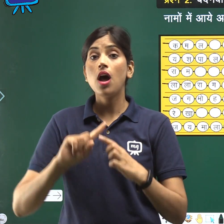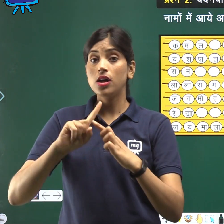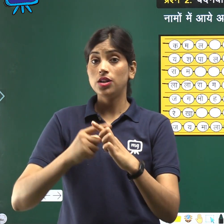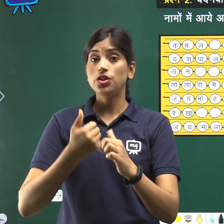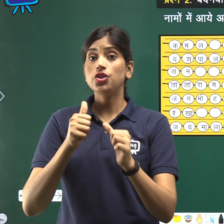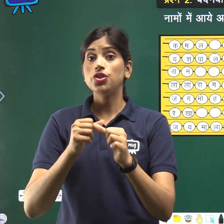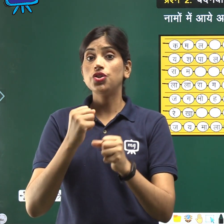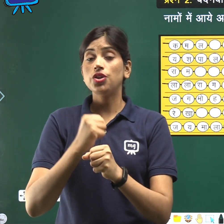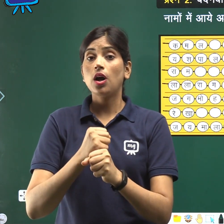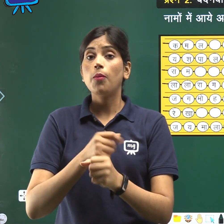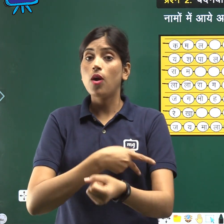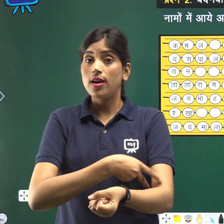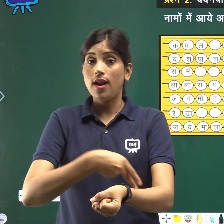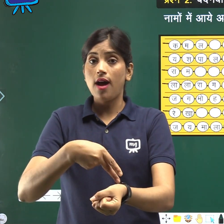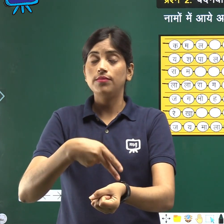जगमोहन।